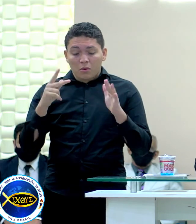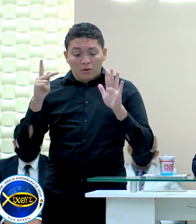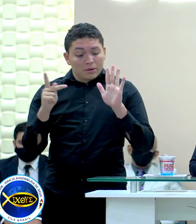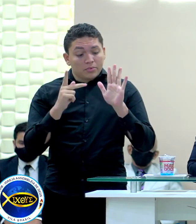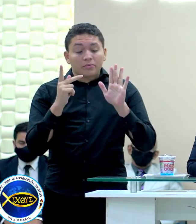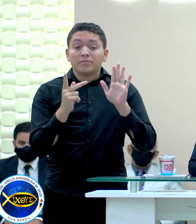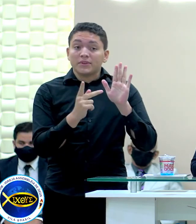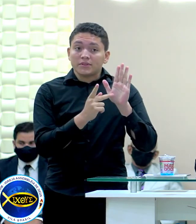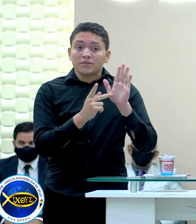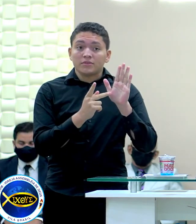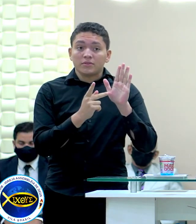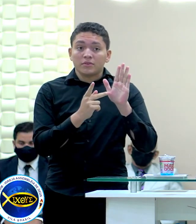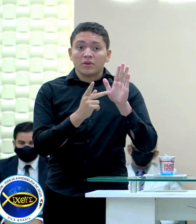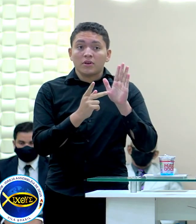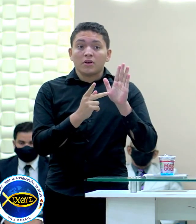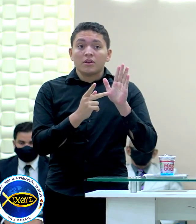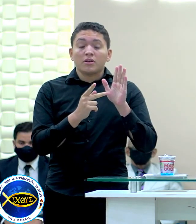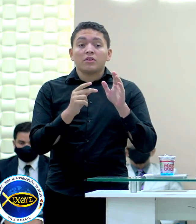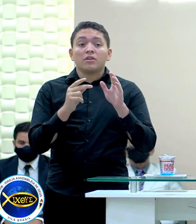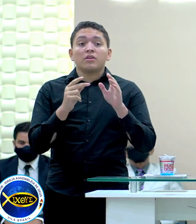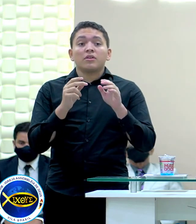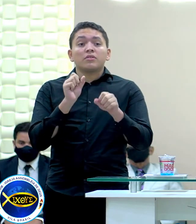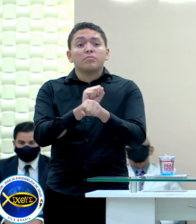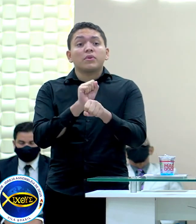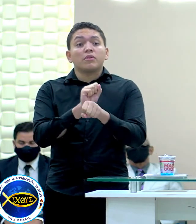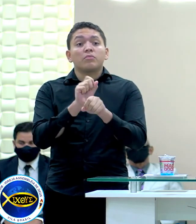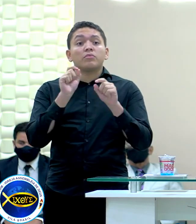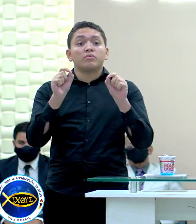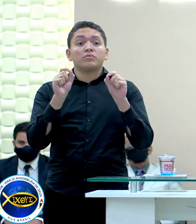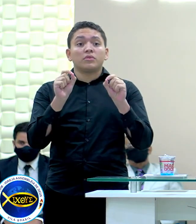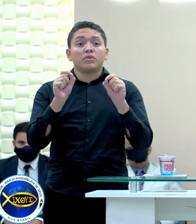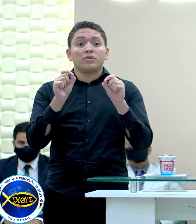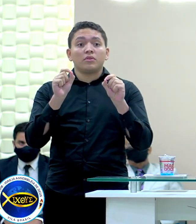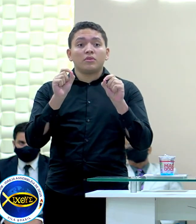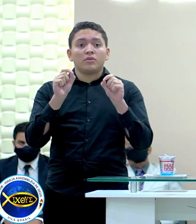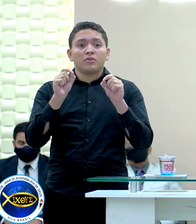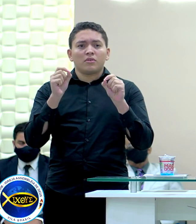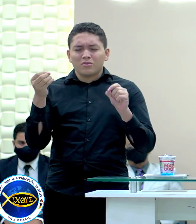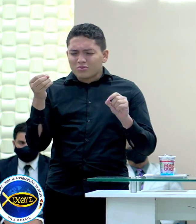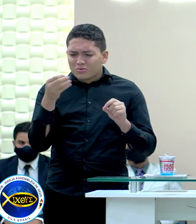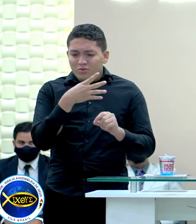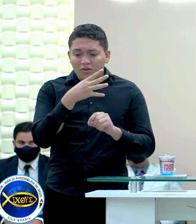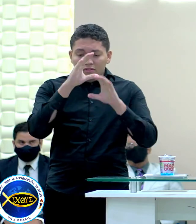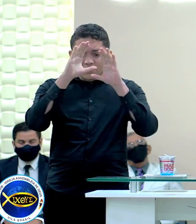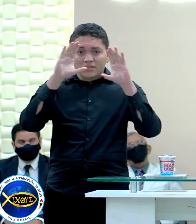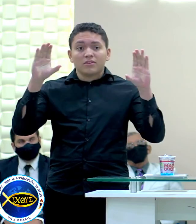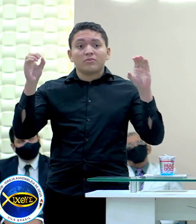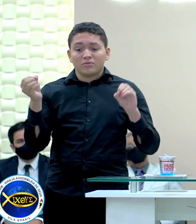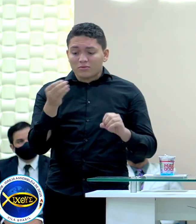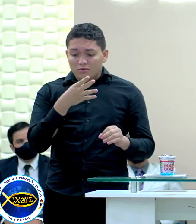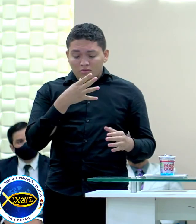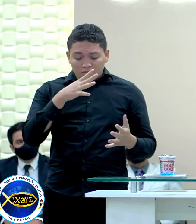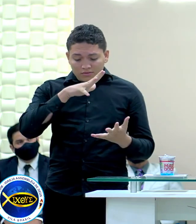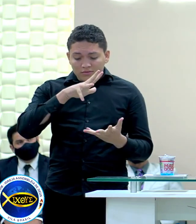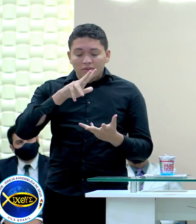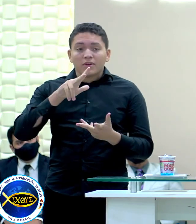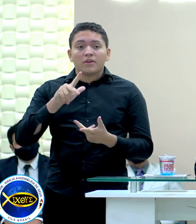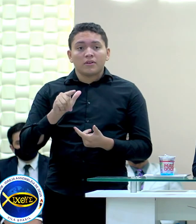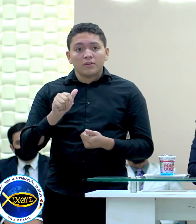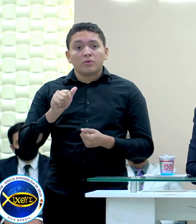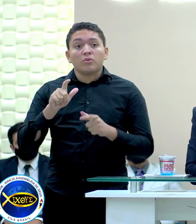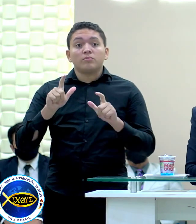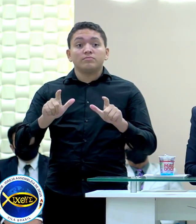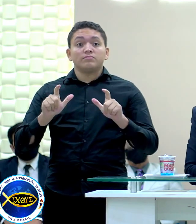promessa, esperamos o que, irmãos? Novos céus, nova terra, onde